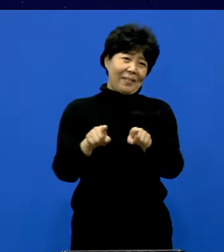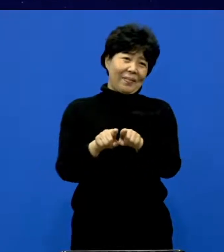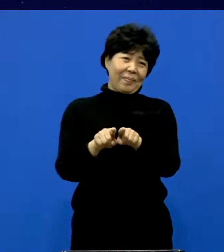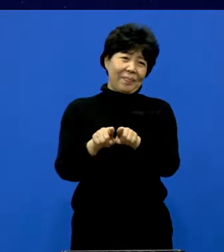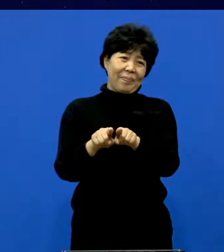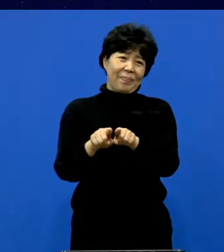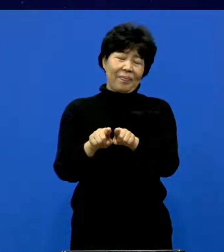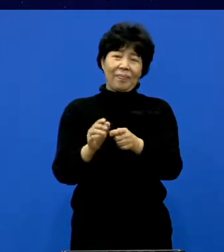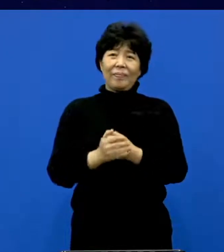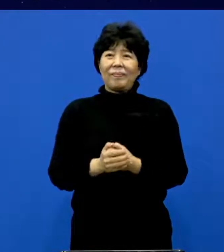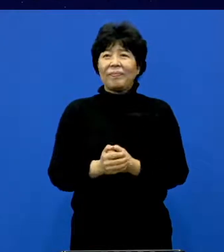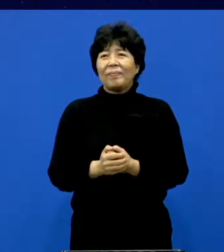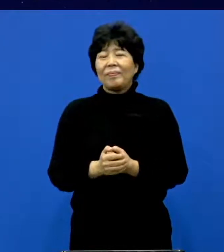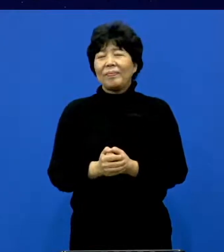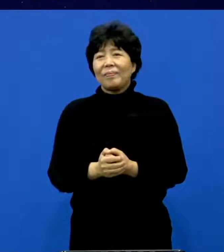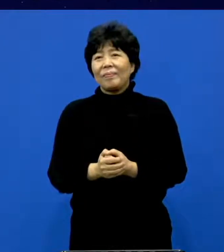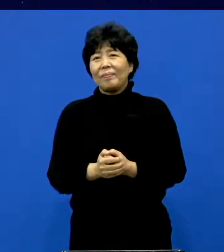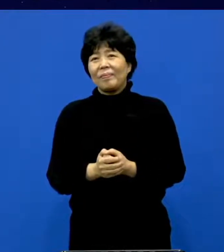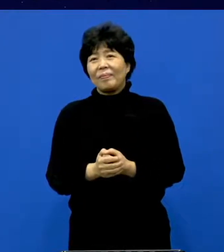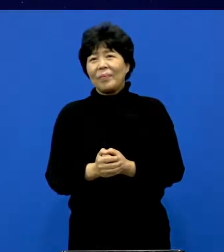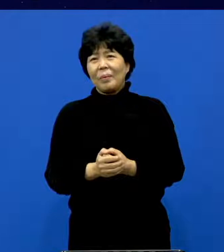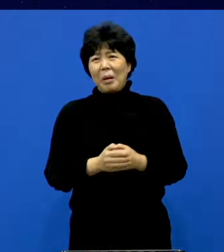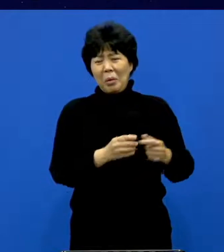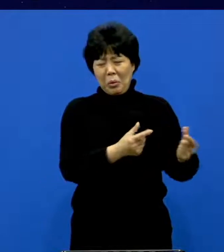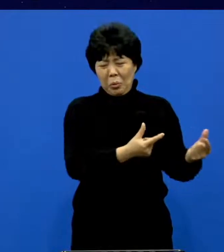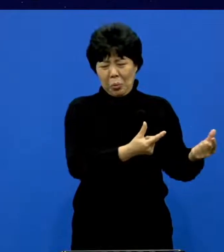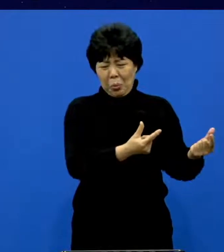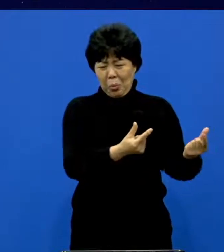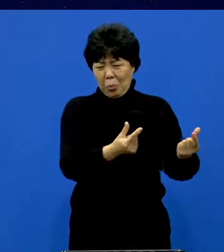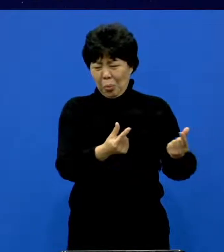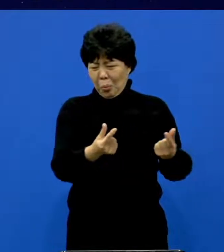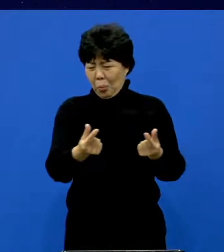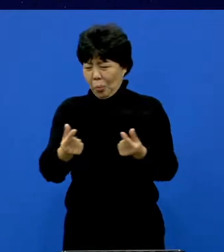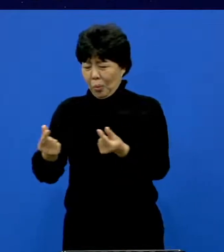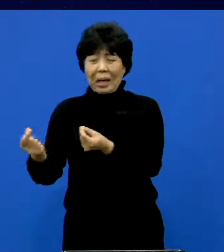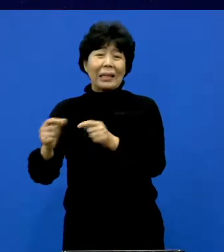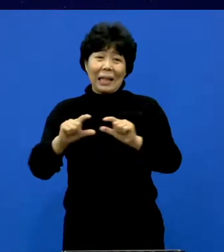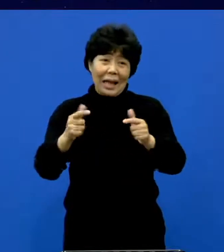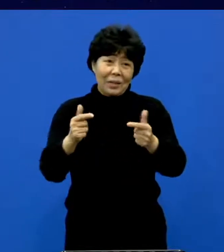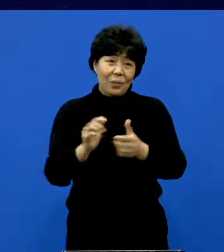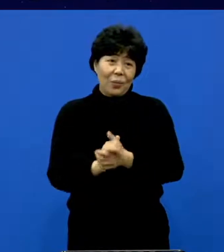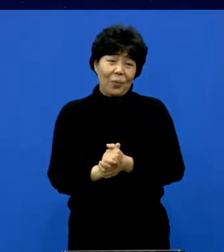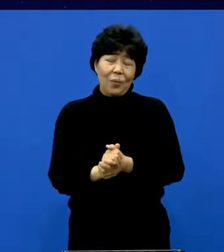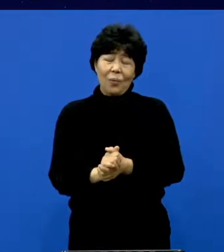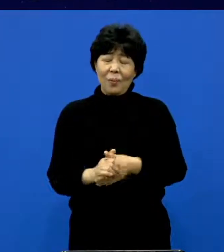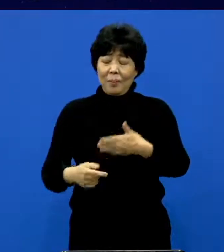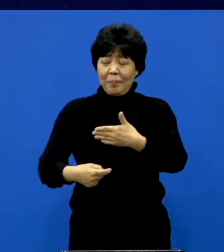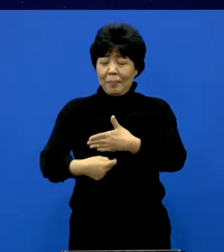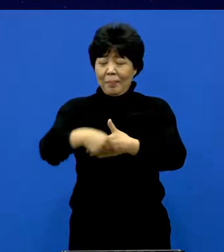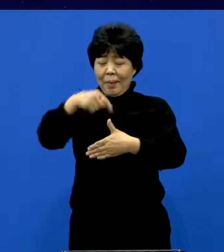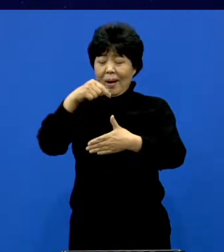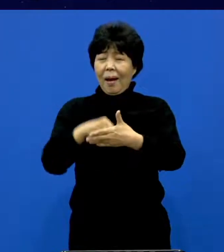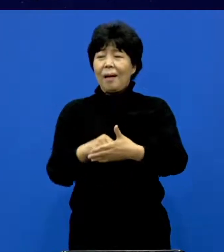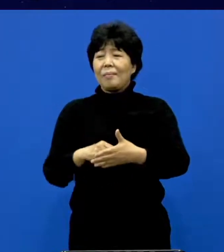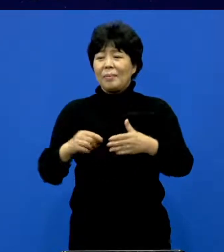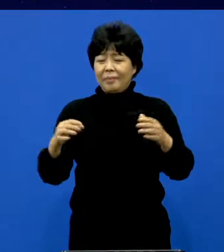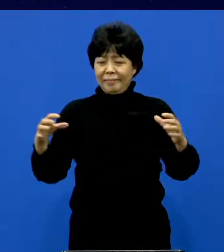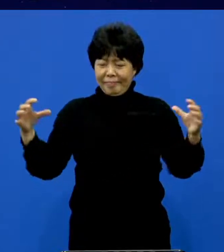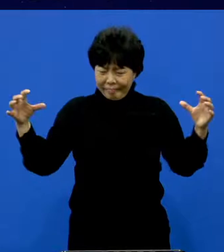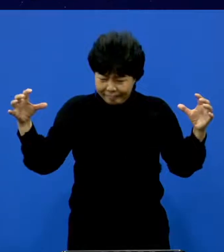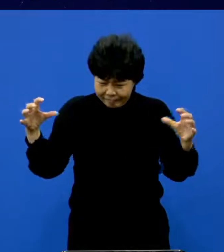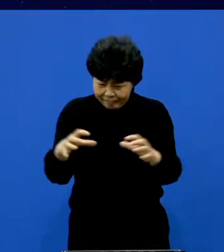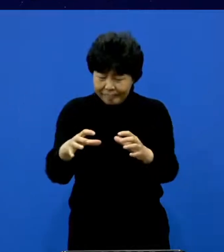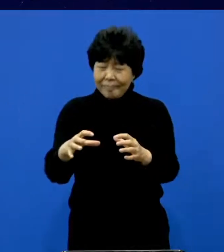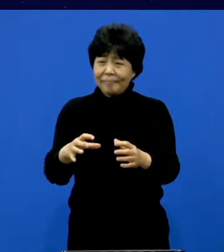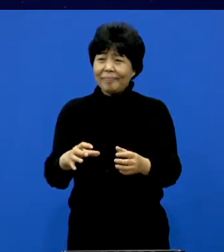않습니다. 다 획일화되는 것을 말하지 않고 마음을 같이 한다는 말은 오늘 이 트리오처럼